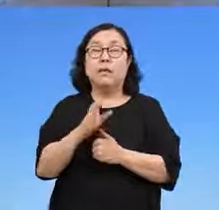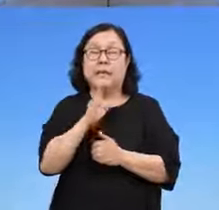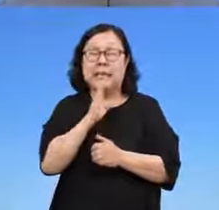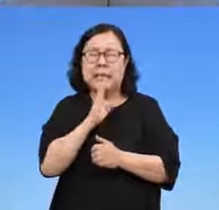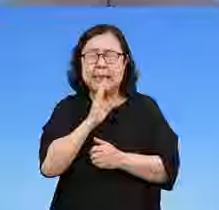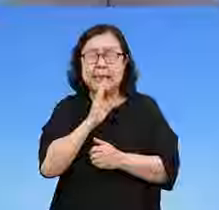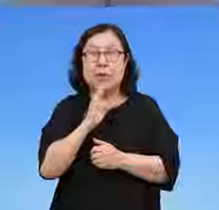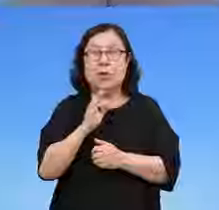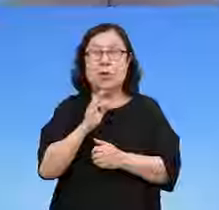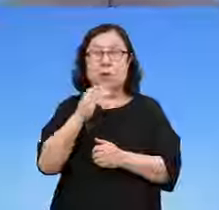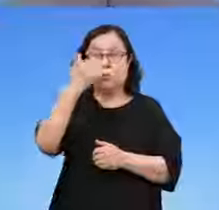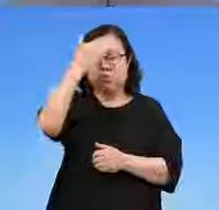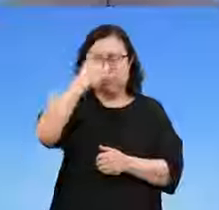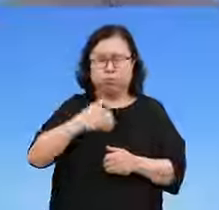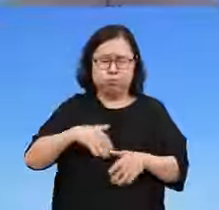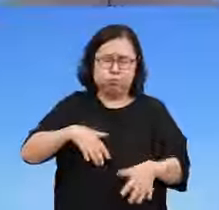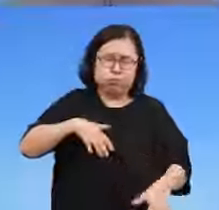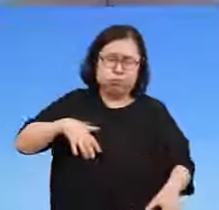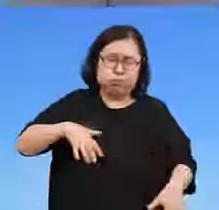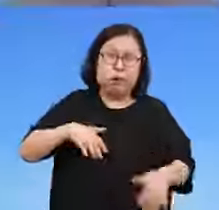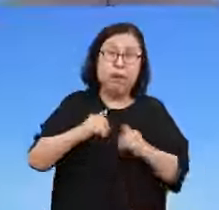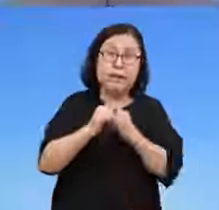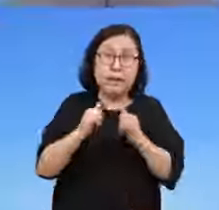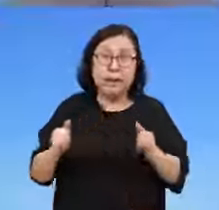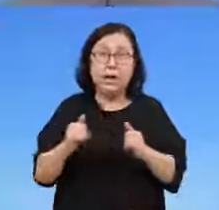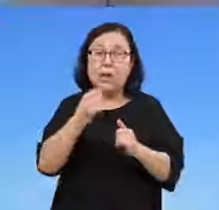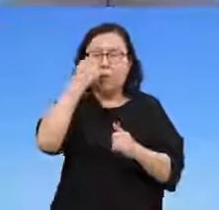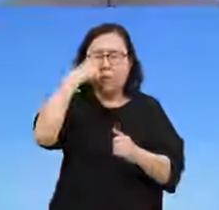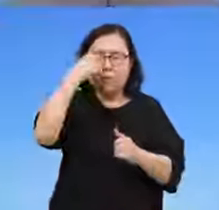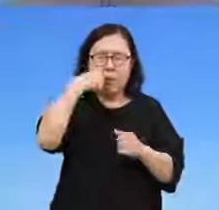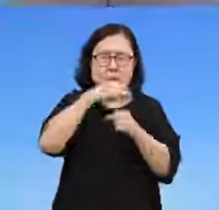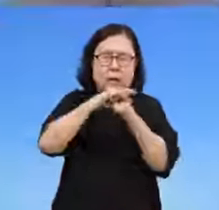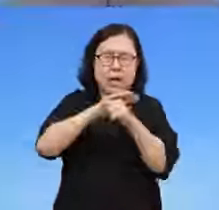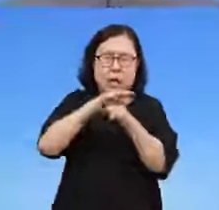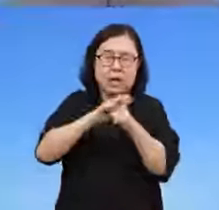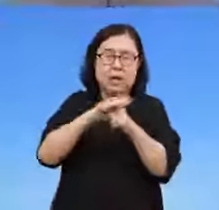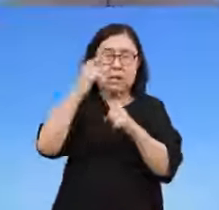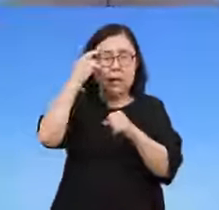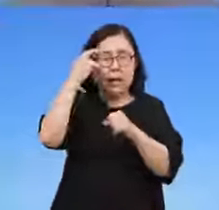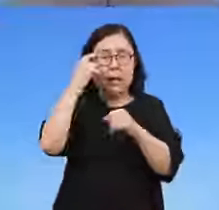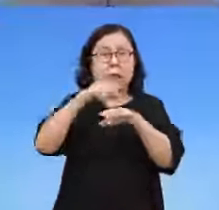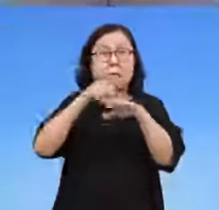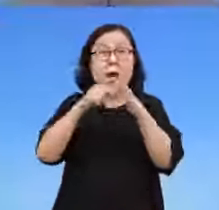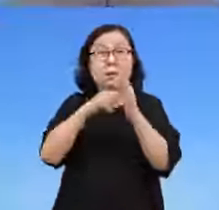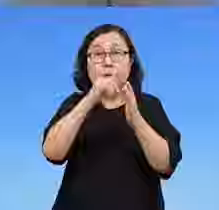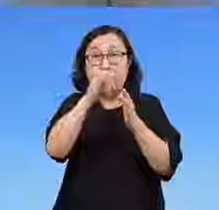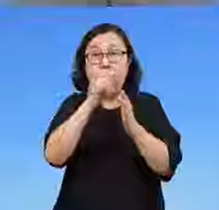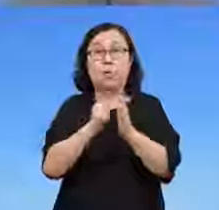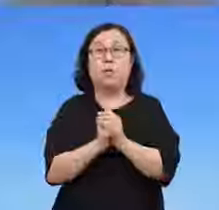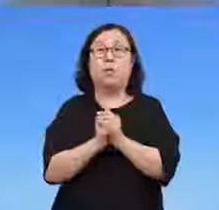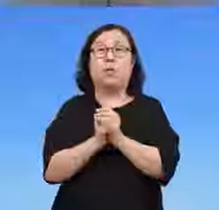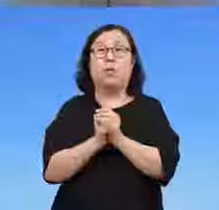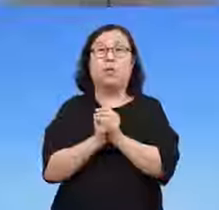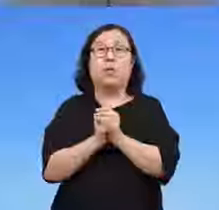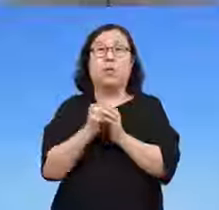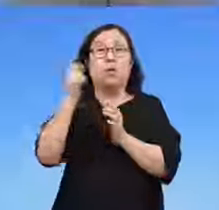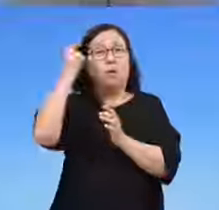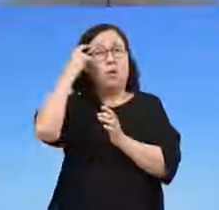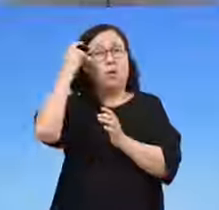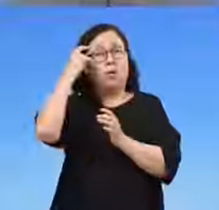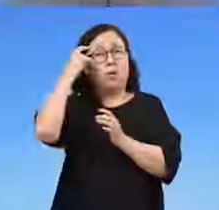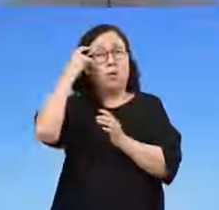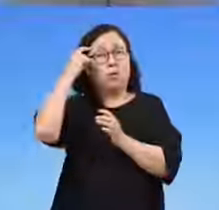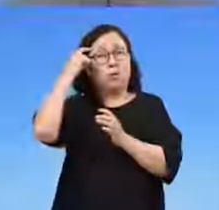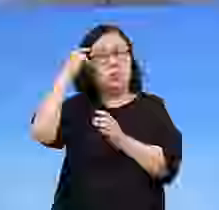아니고요, 실제적으로 이 중풍 병자를 불쌍하게 여기는 마음도 있었고 주님을 신뢰하는 마음도 있었는데 머리로서만